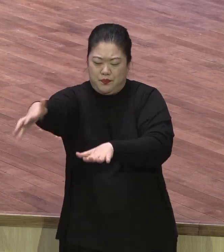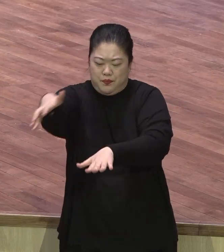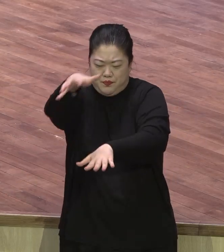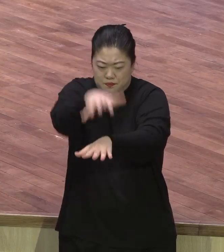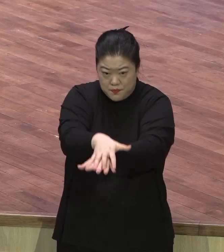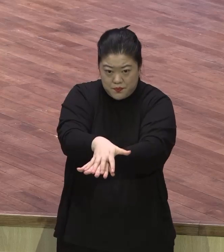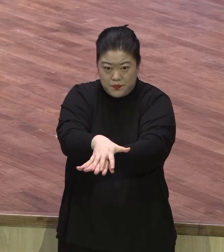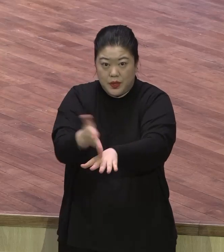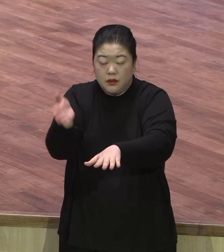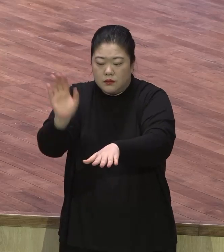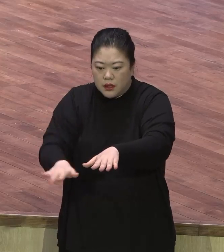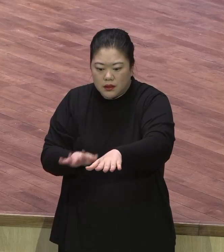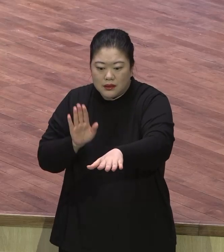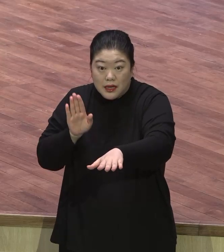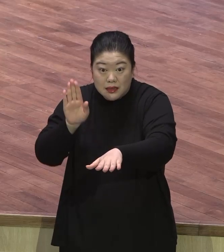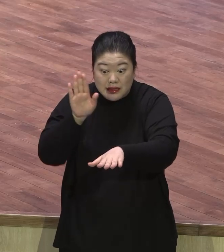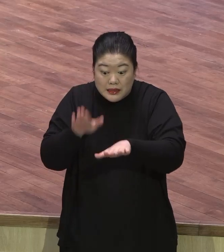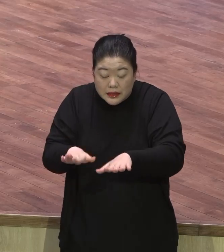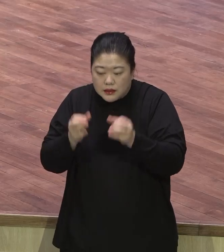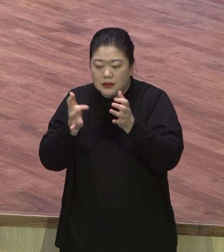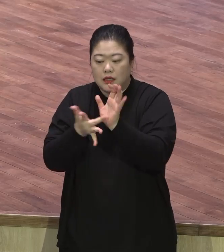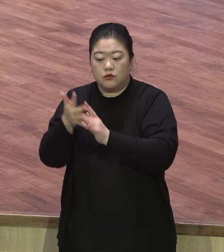피 이거 의지하고 들어가는 거예요